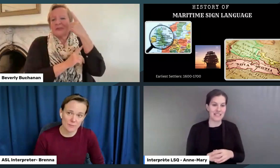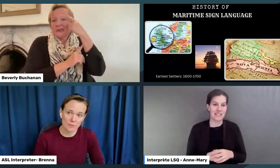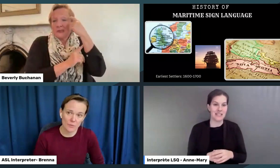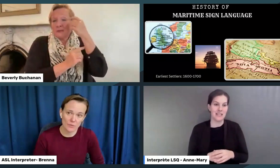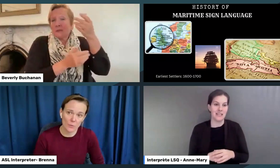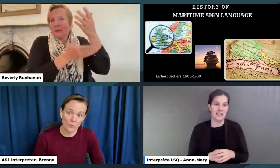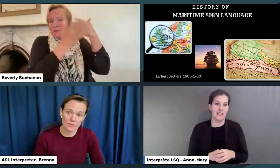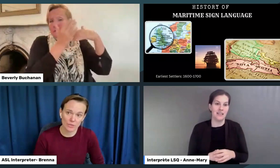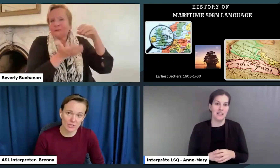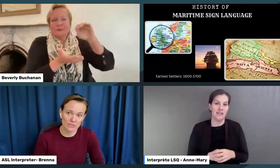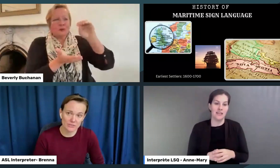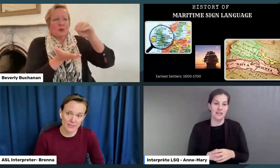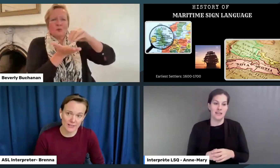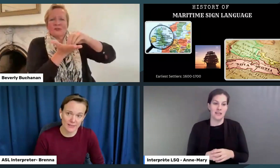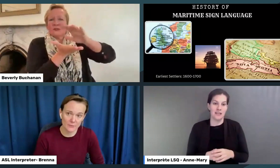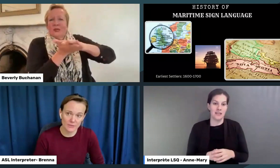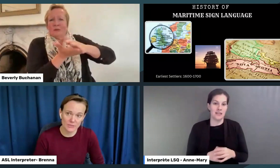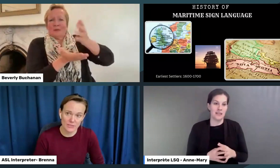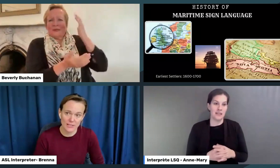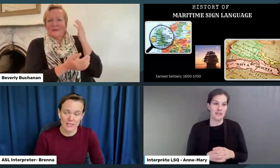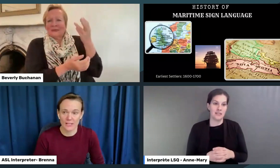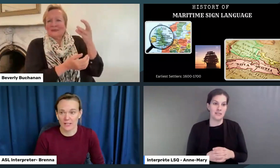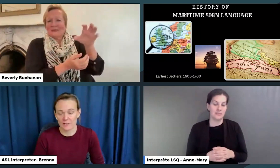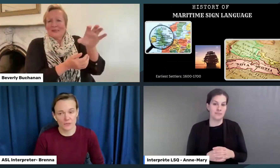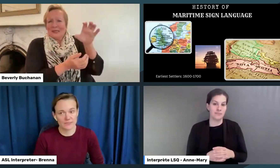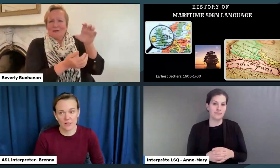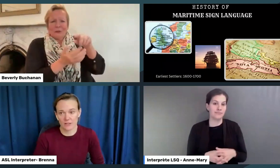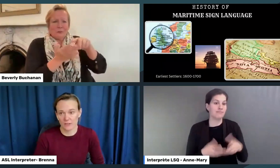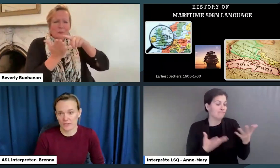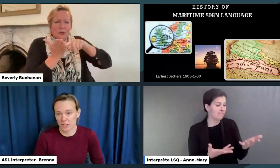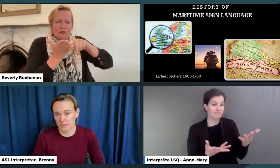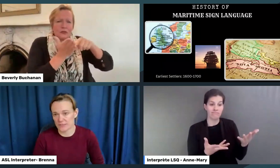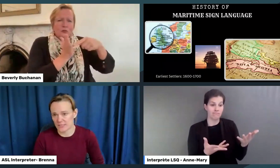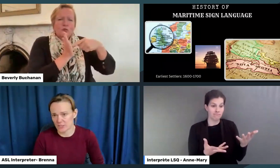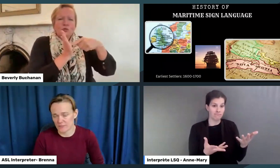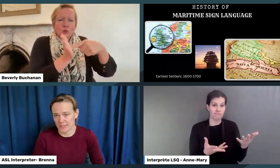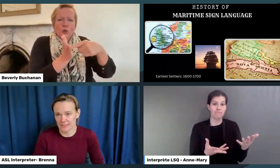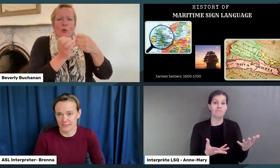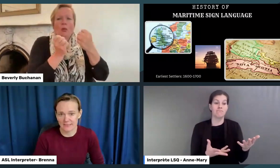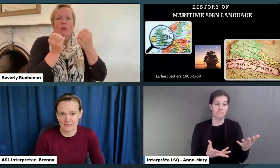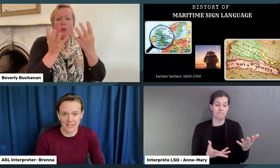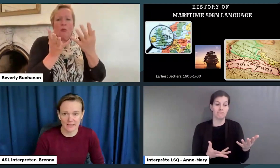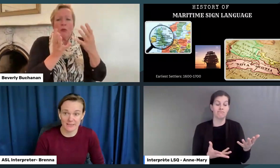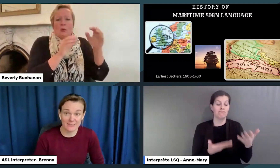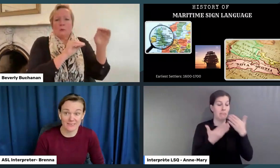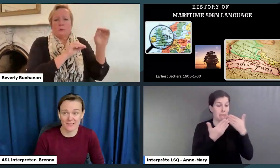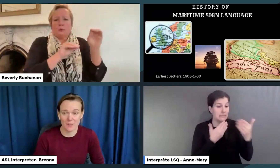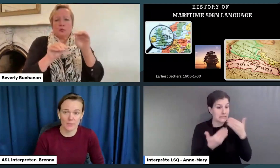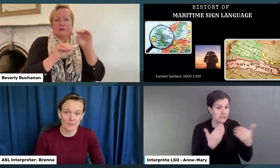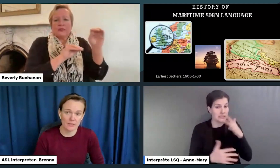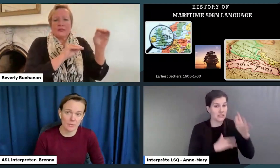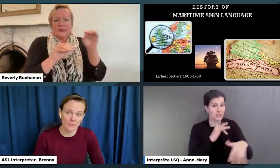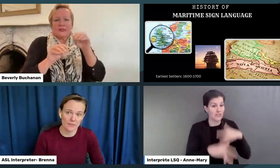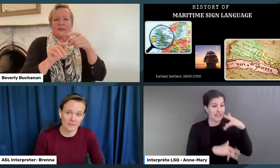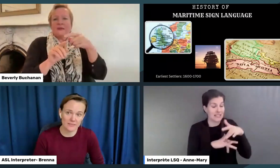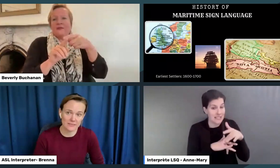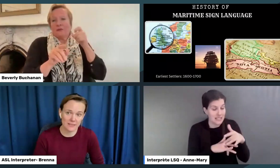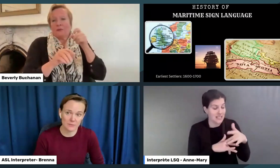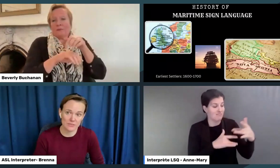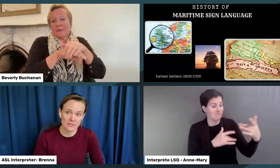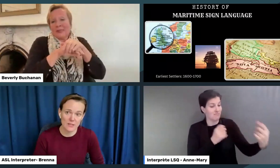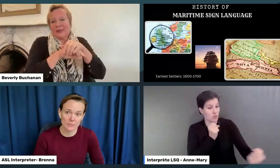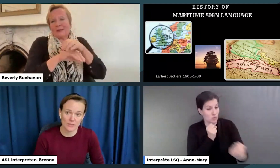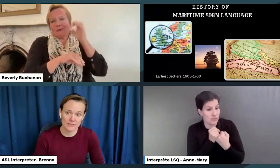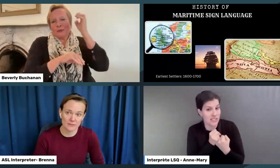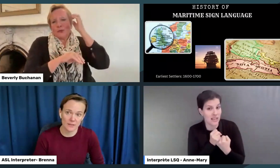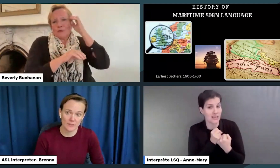ancienne langue des signes britannique. Il n'y a pas beaucoup de documentation qui existe de l'époque sur